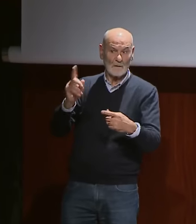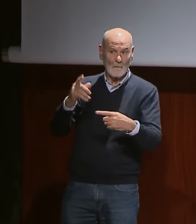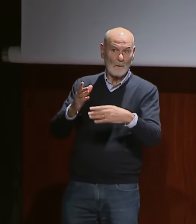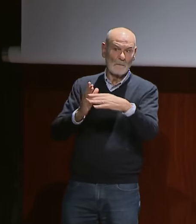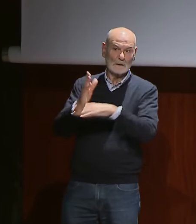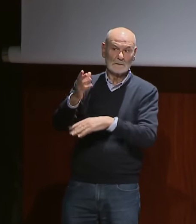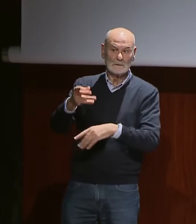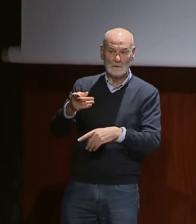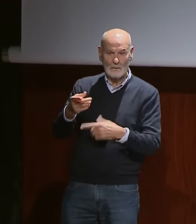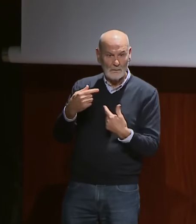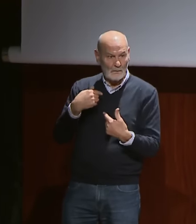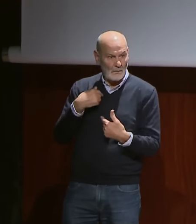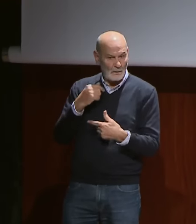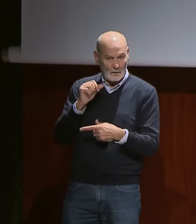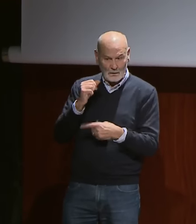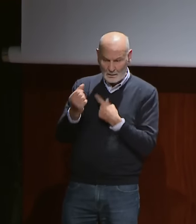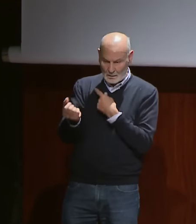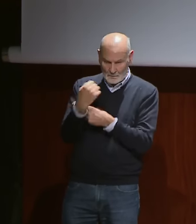quand même